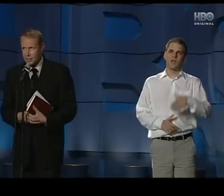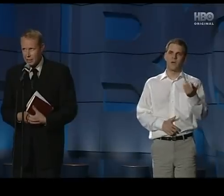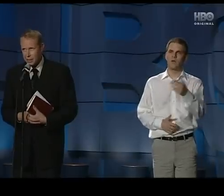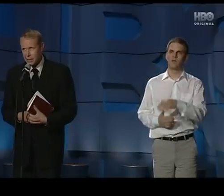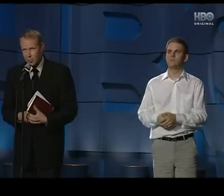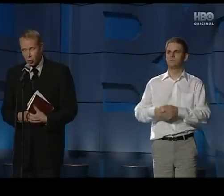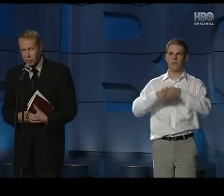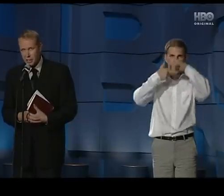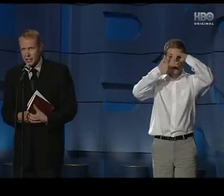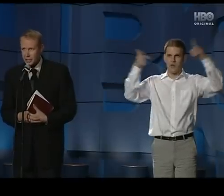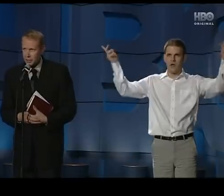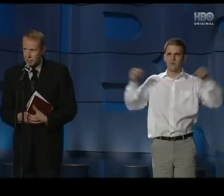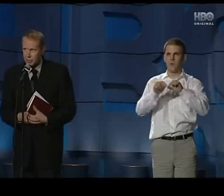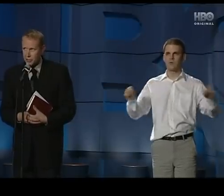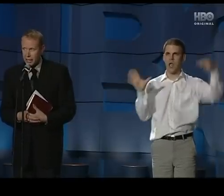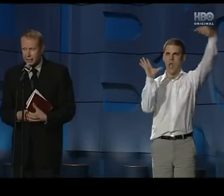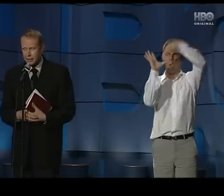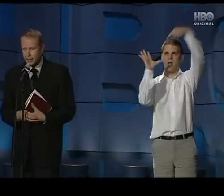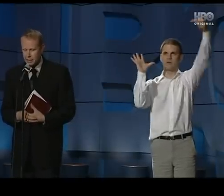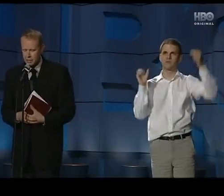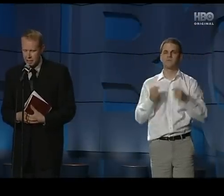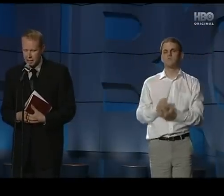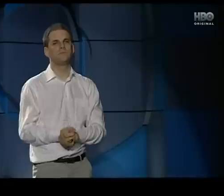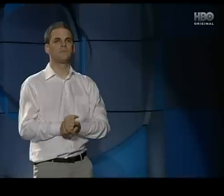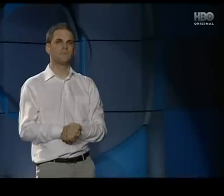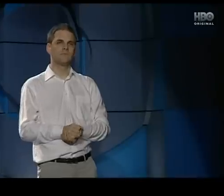Provázej celý kabelový i satelitní svět